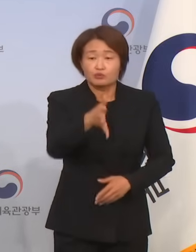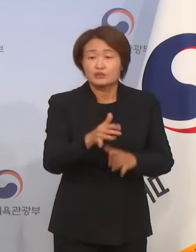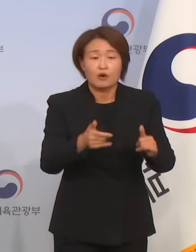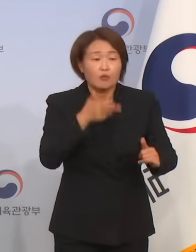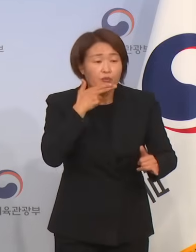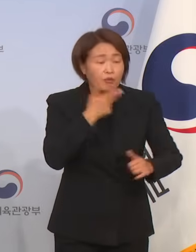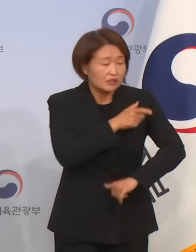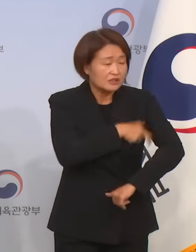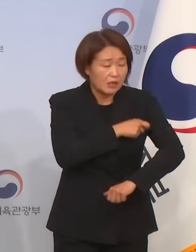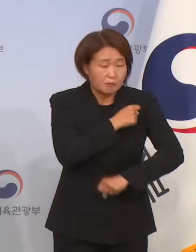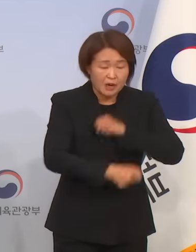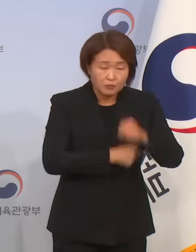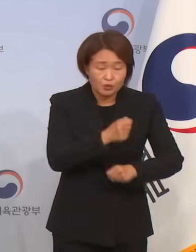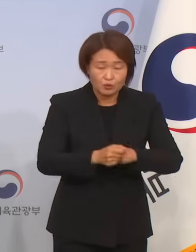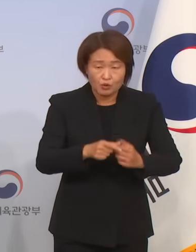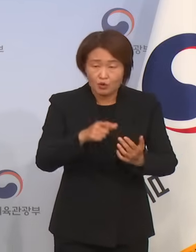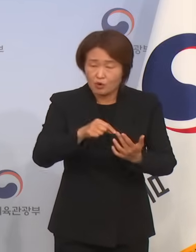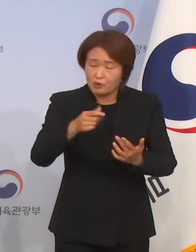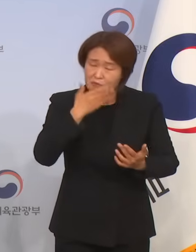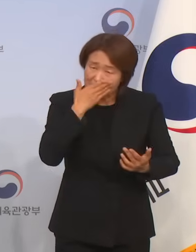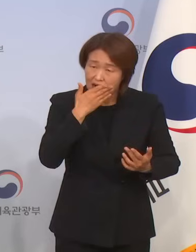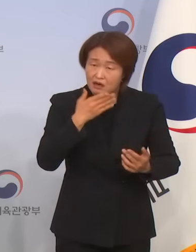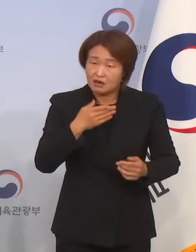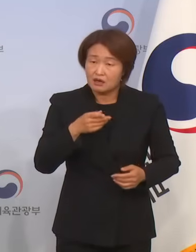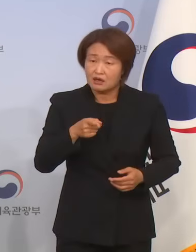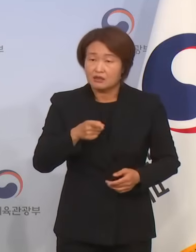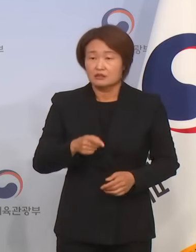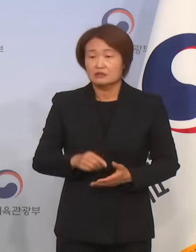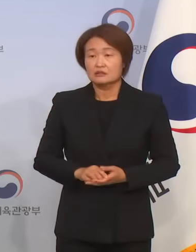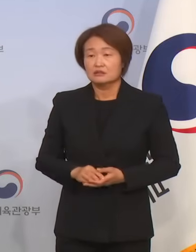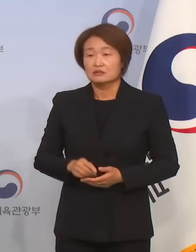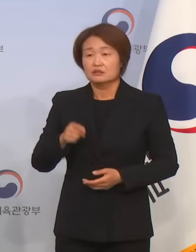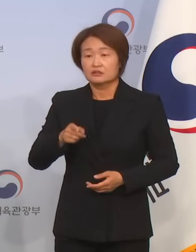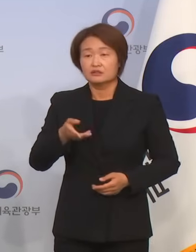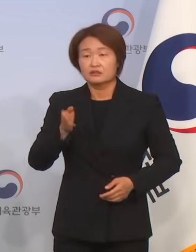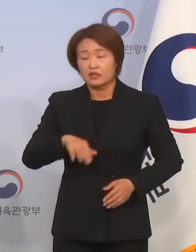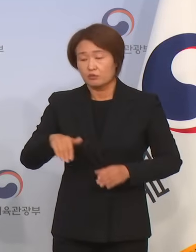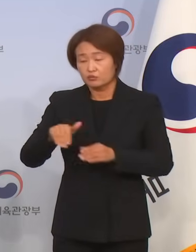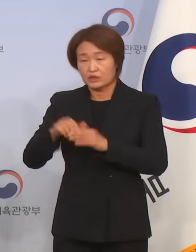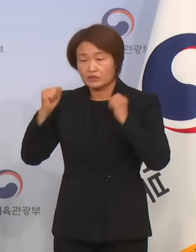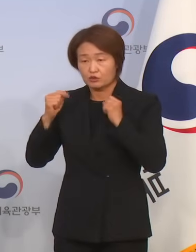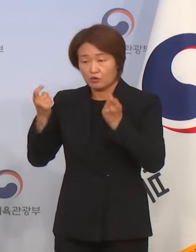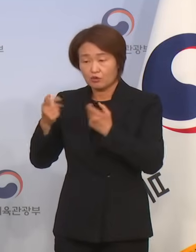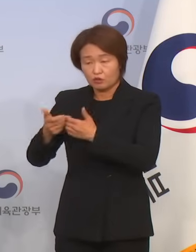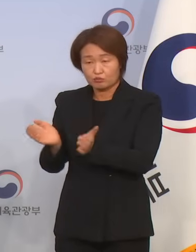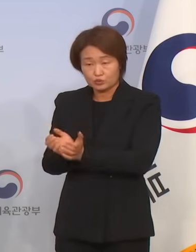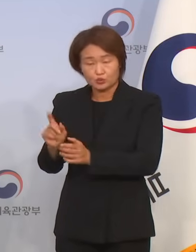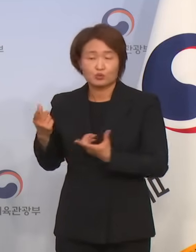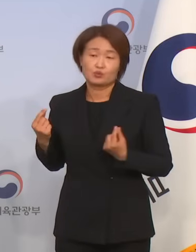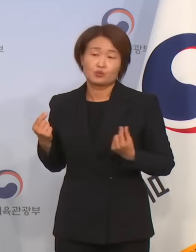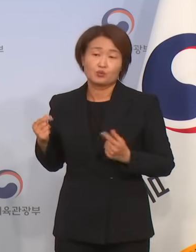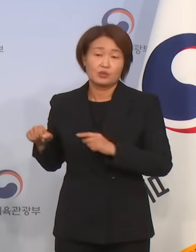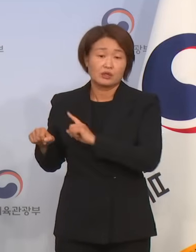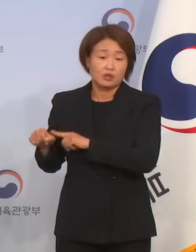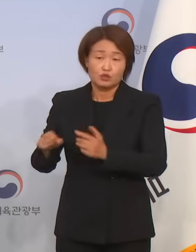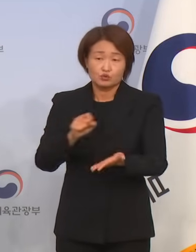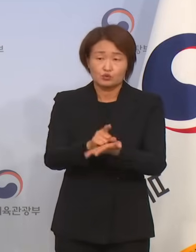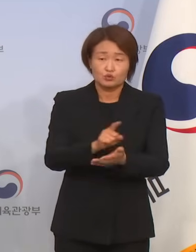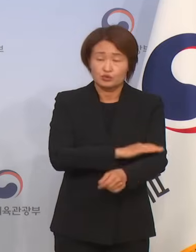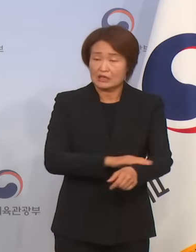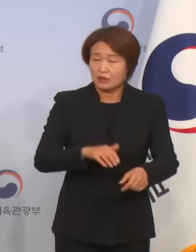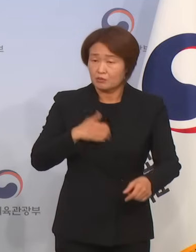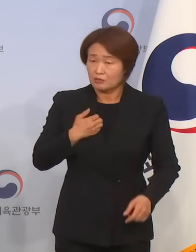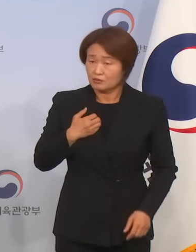문체부가 인정하지 않는 것은 어떤 의미에서는 축구에 대해서 조금 너무